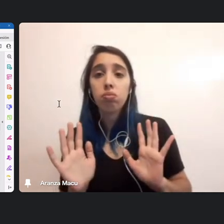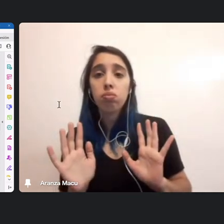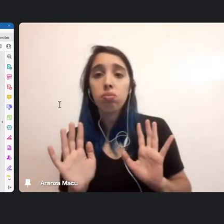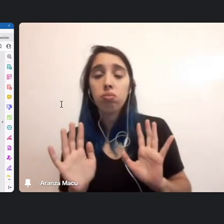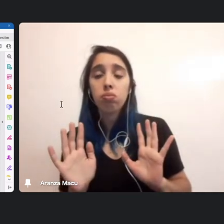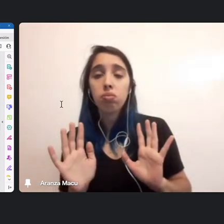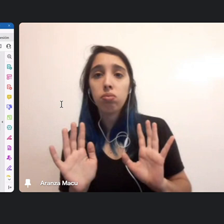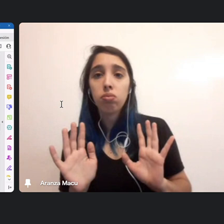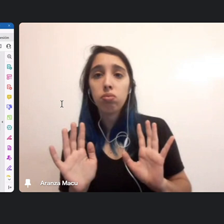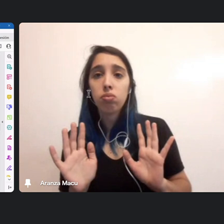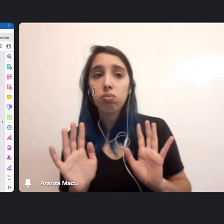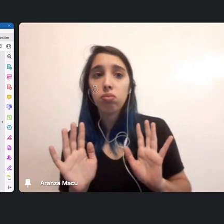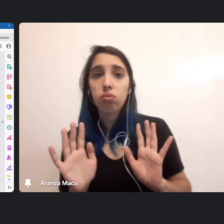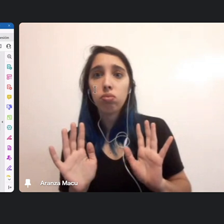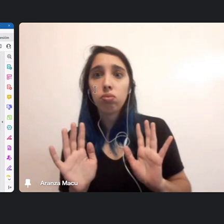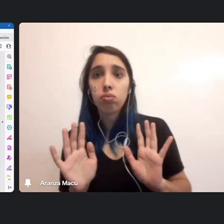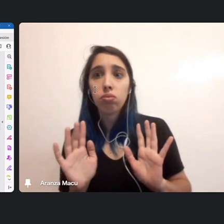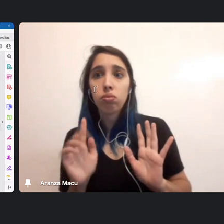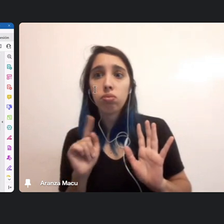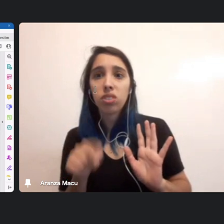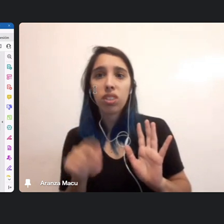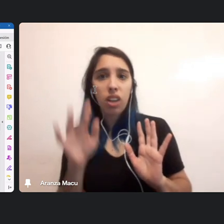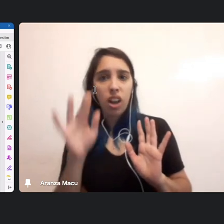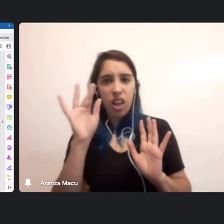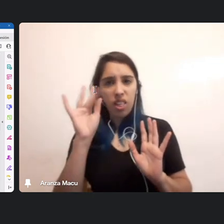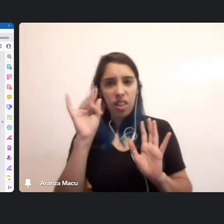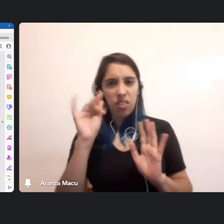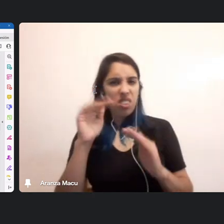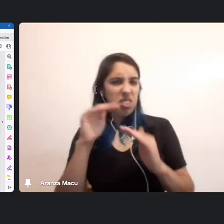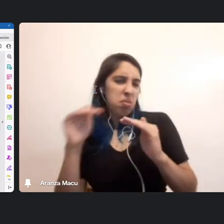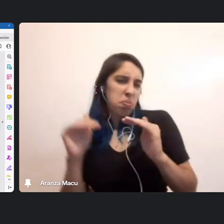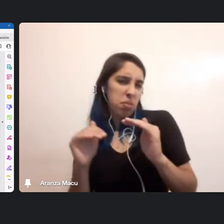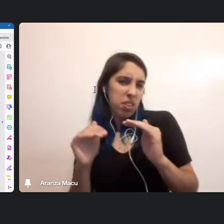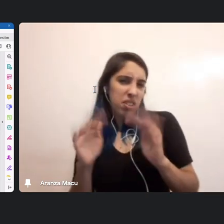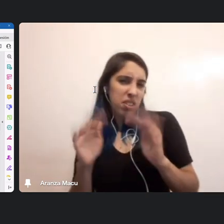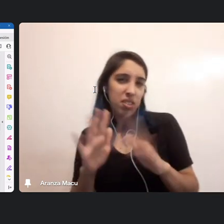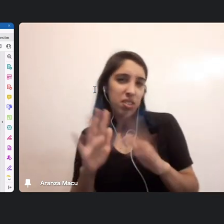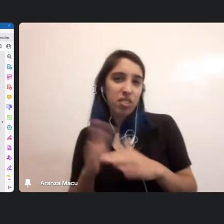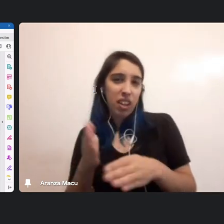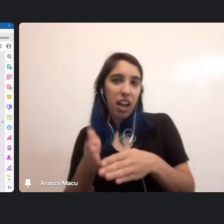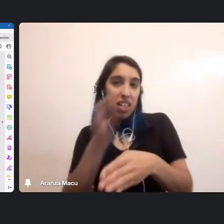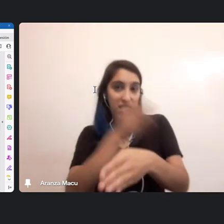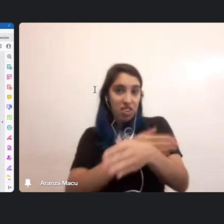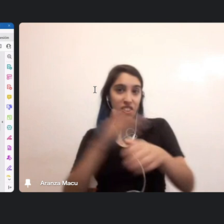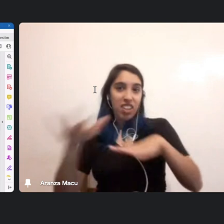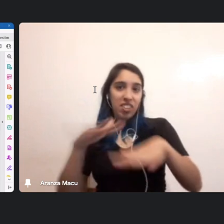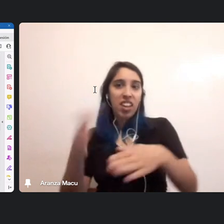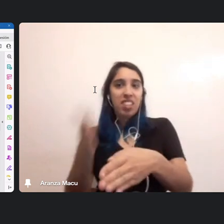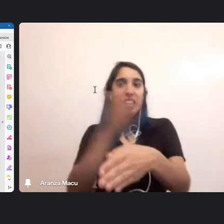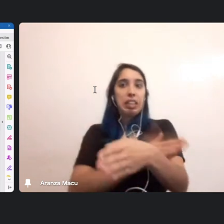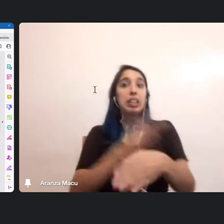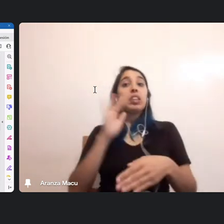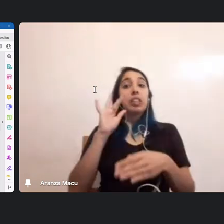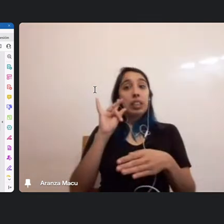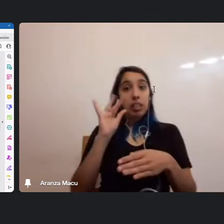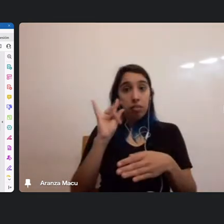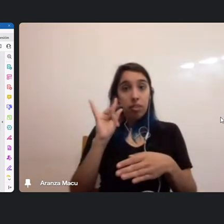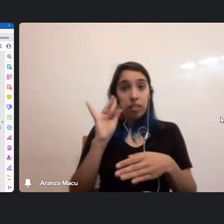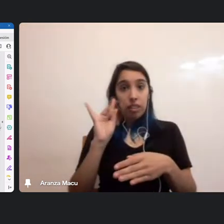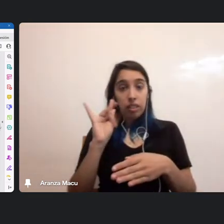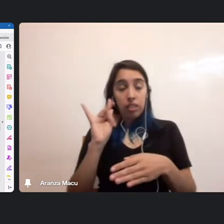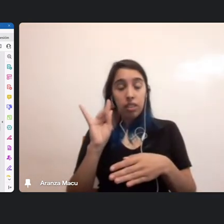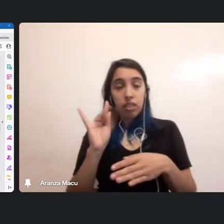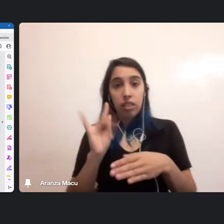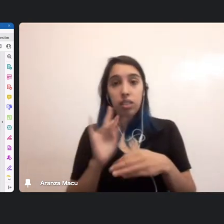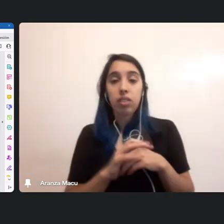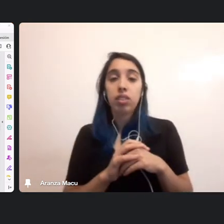Creo que esta tiene menos dificultad que la anterior. La anterior después me arrepentí. Cuando vi que tenía demasiadas dificultades las que recién